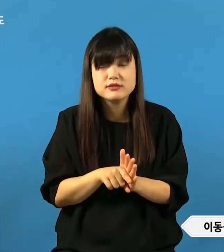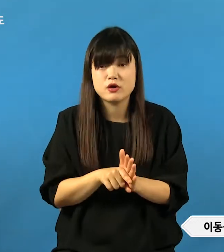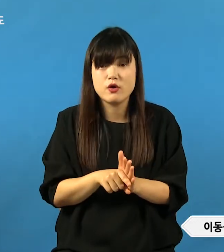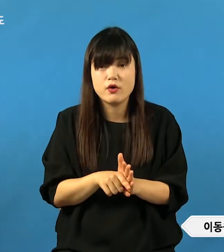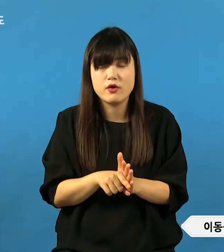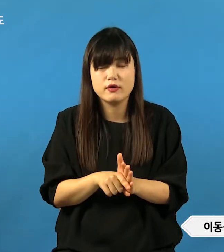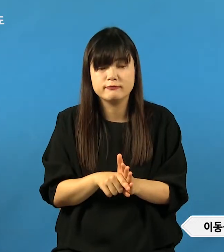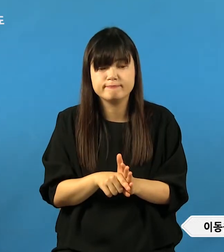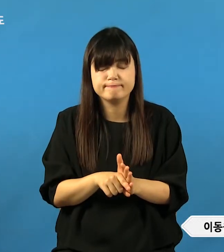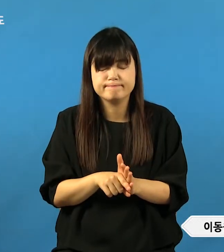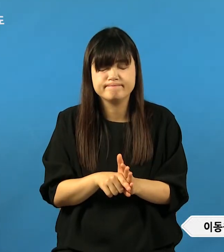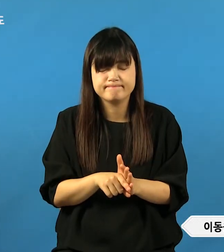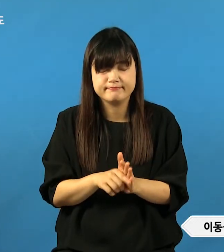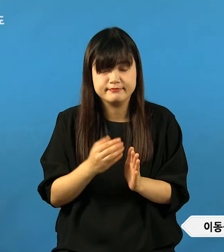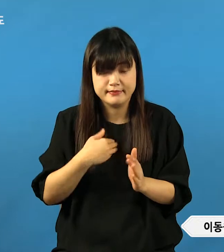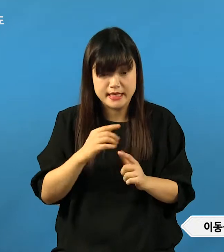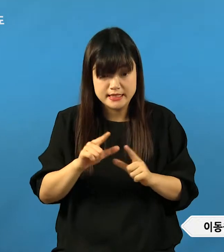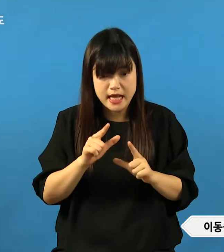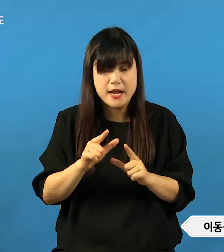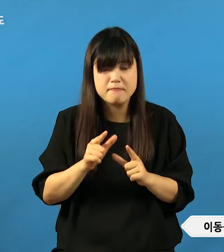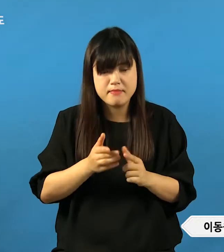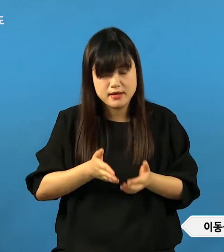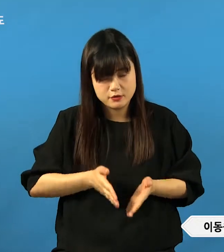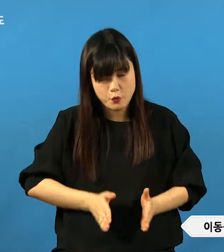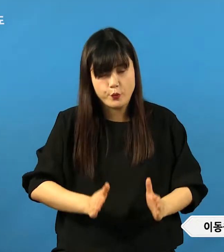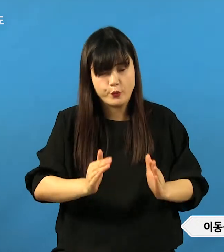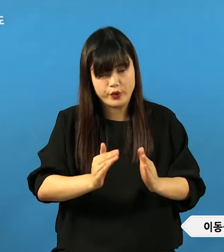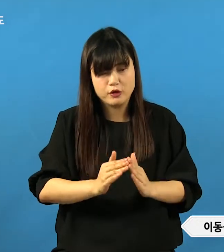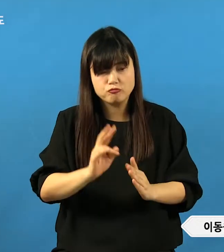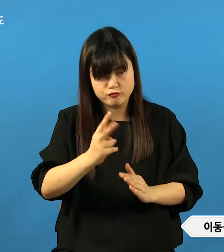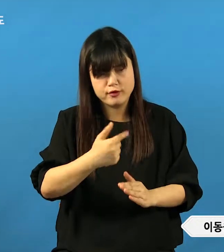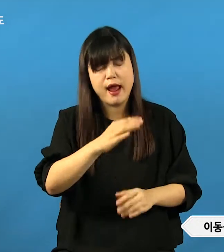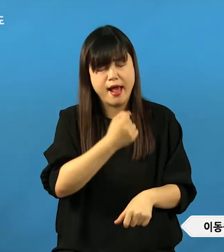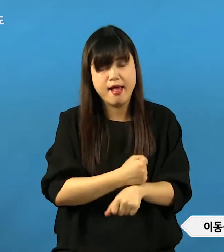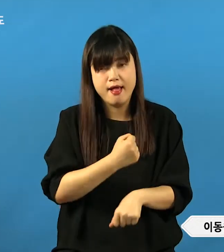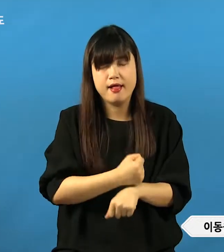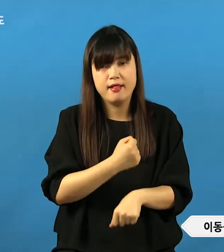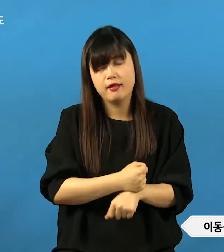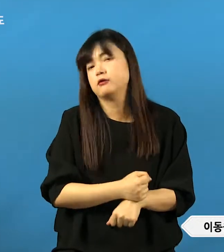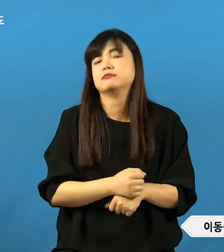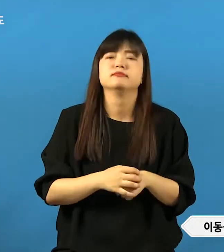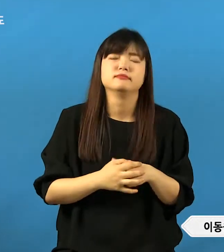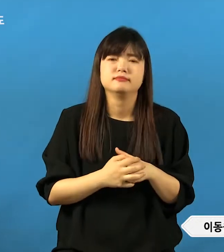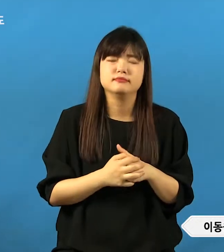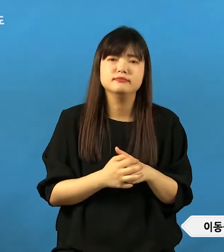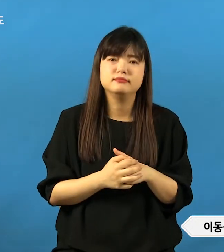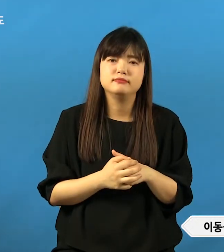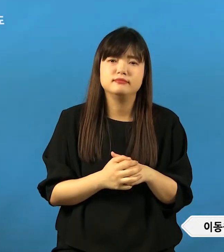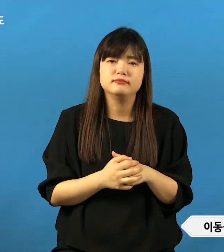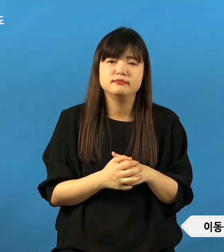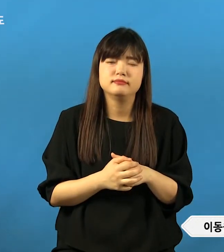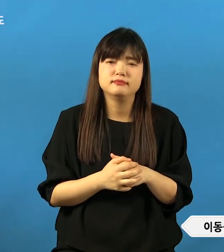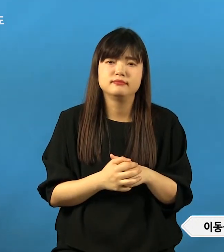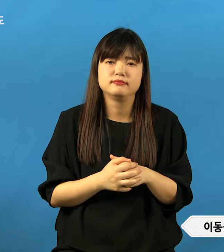남기기 위해서 나는 나의 삶의 터전으로 다시 떠나겠다.